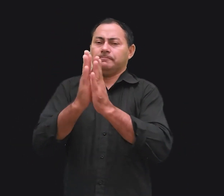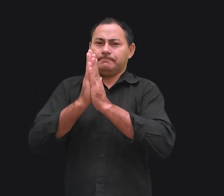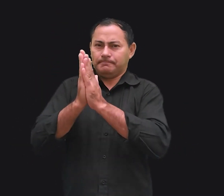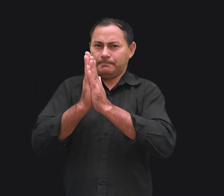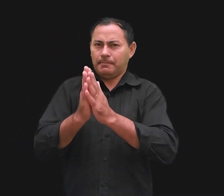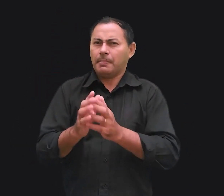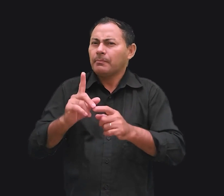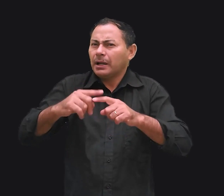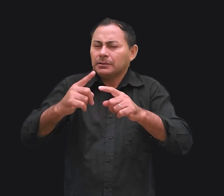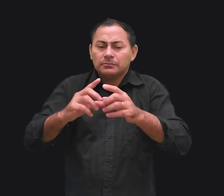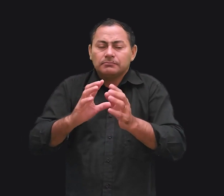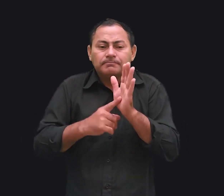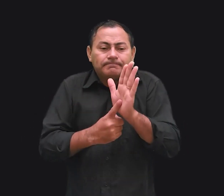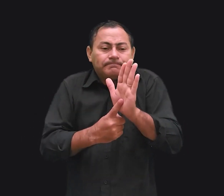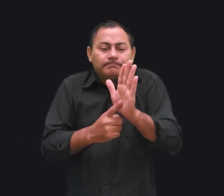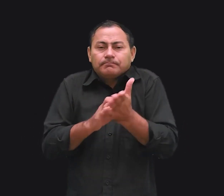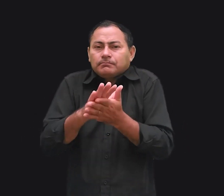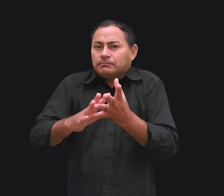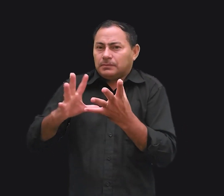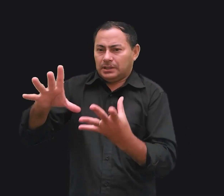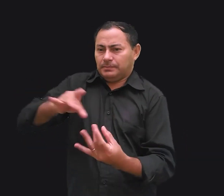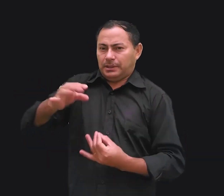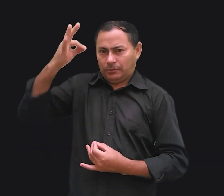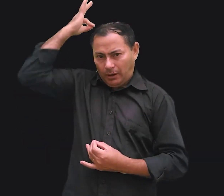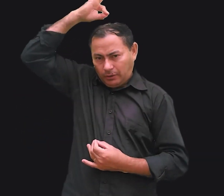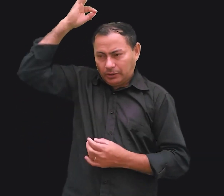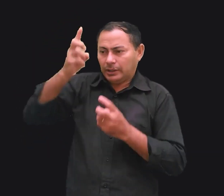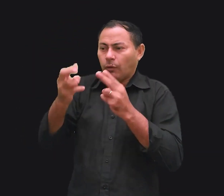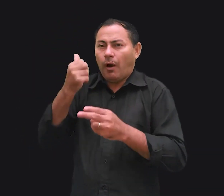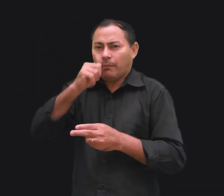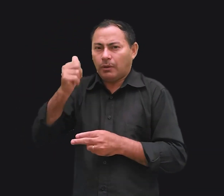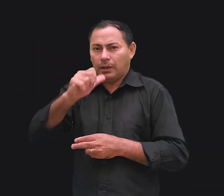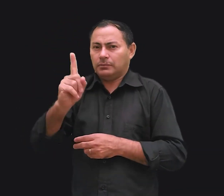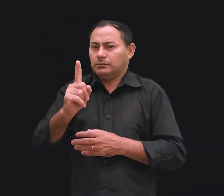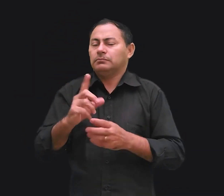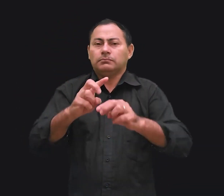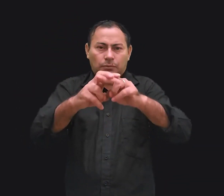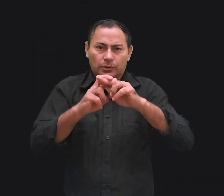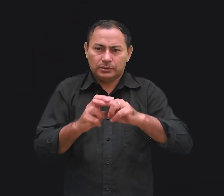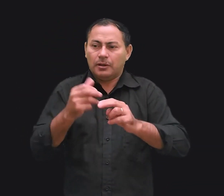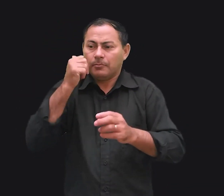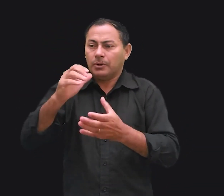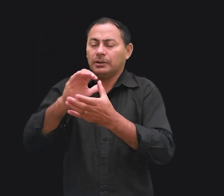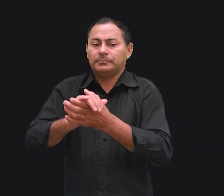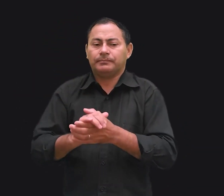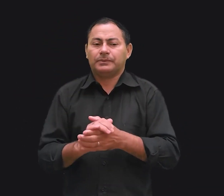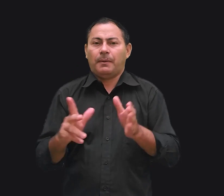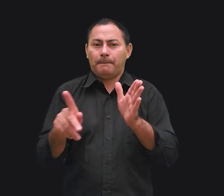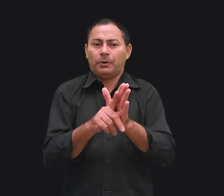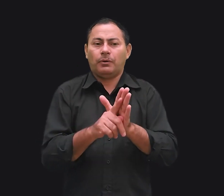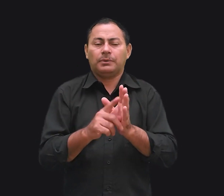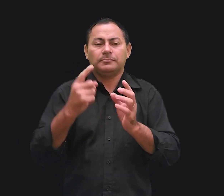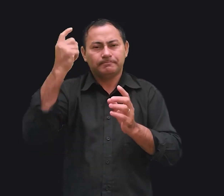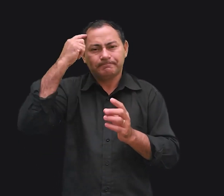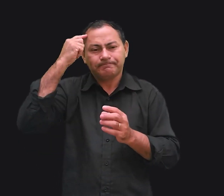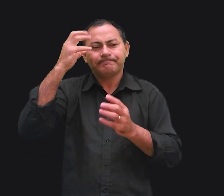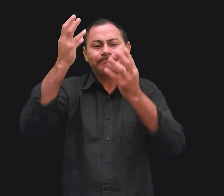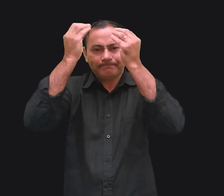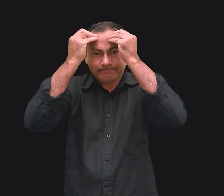homem espiritual, só que não expressava sua espiritualidade como sua mulher, e por isso a esposa tirou suas próprias